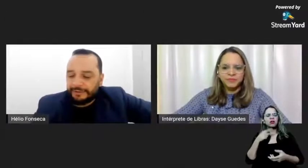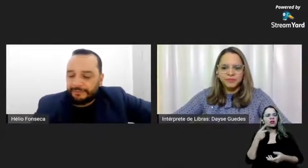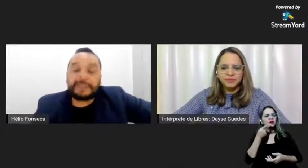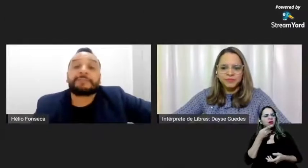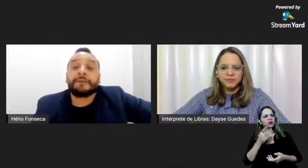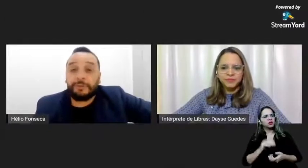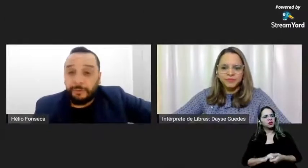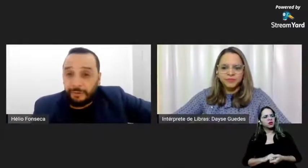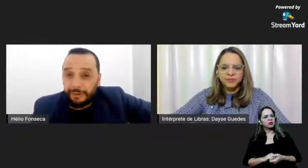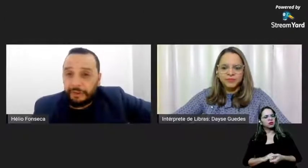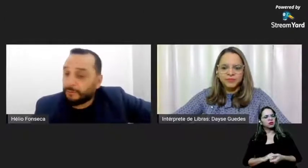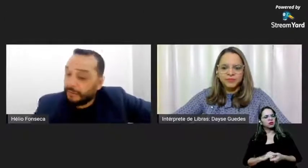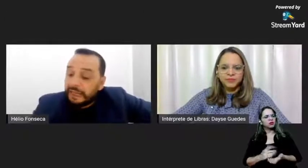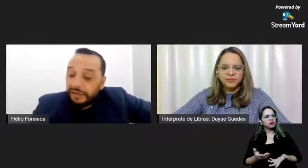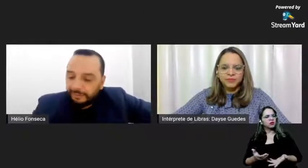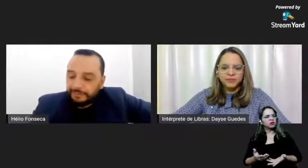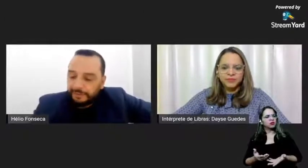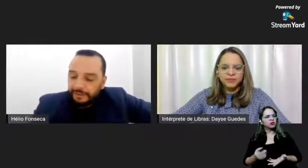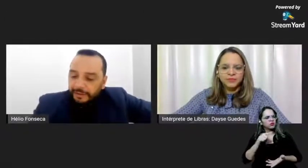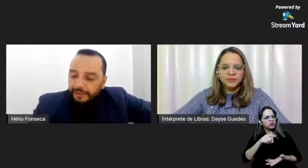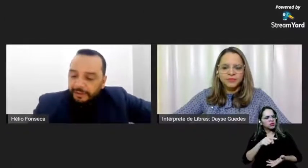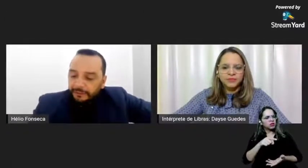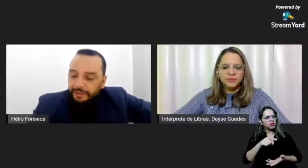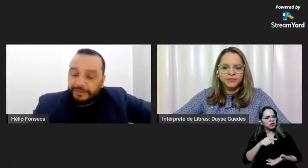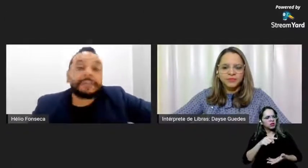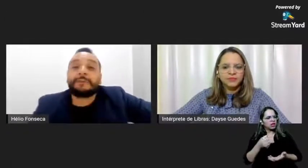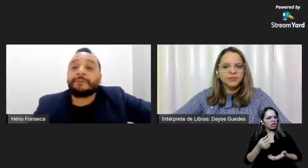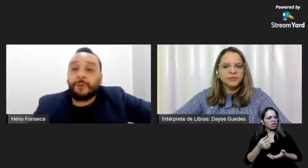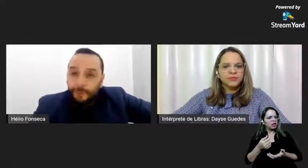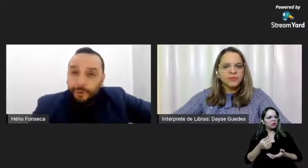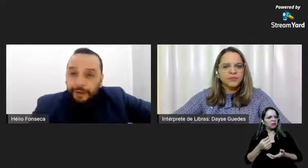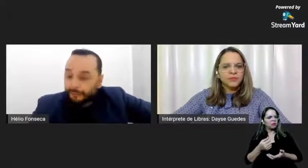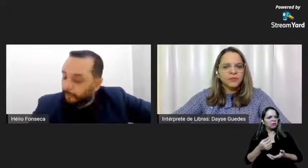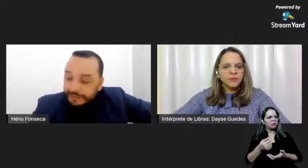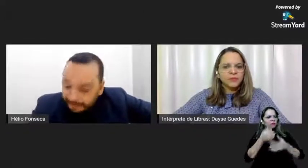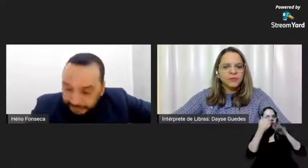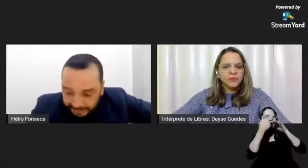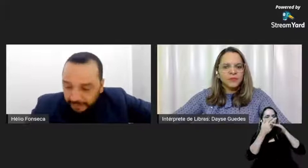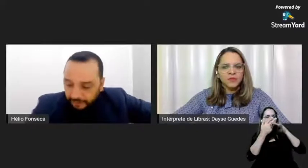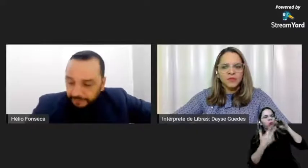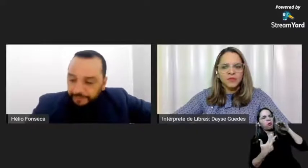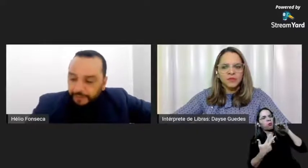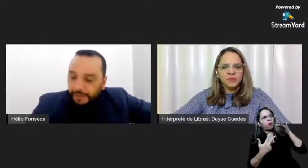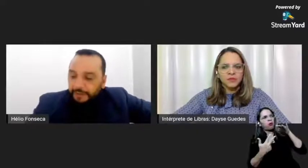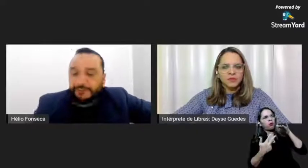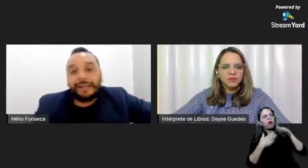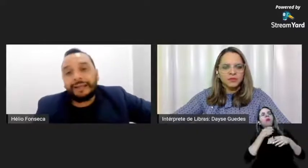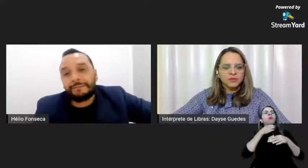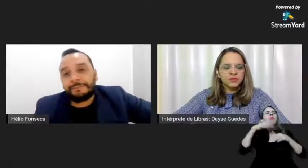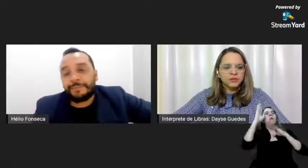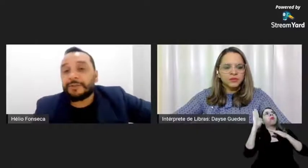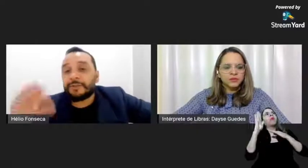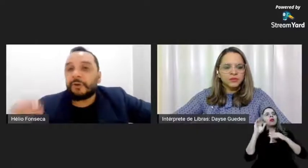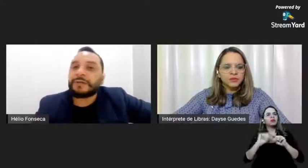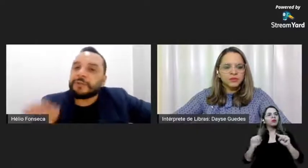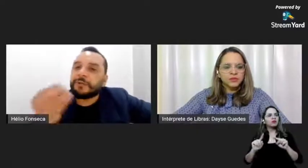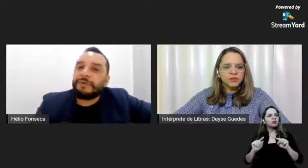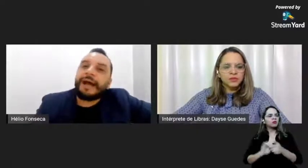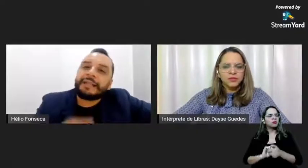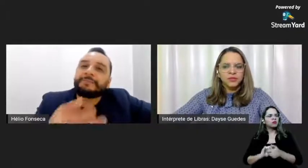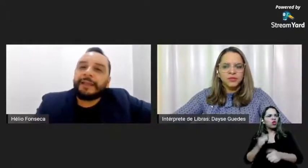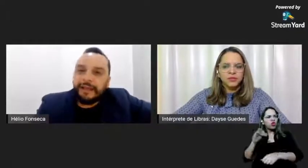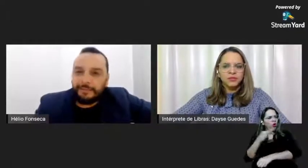Carlos, você se machucou? Ele falou, não. Eu falei, você se afogou? Ele falou, também não. Eu falei,